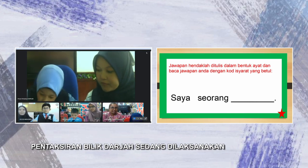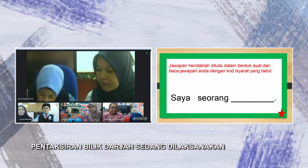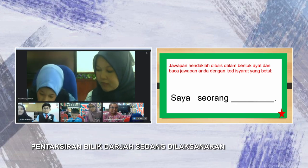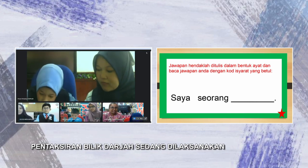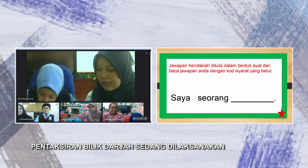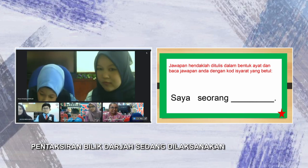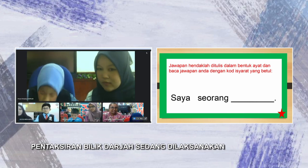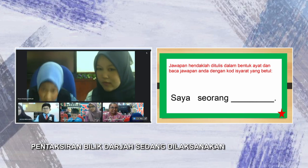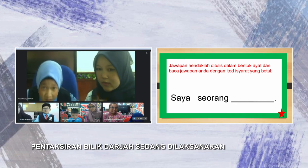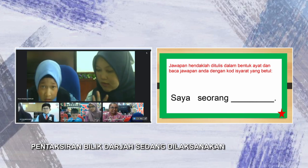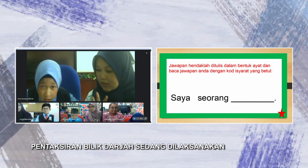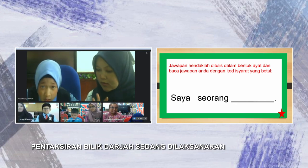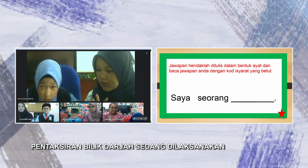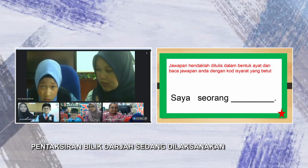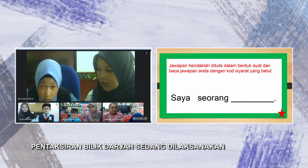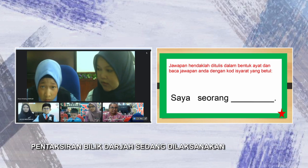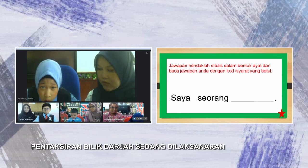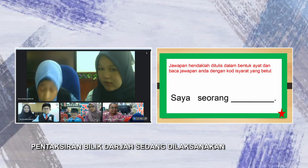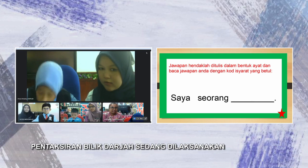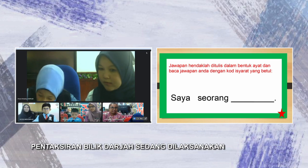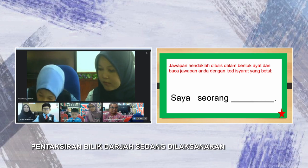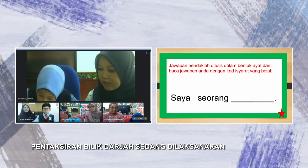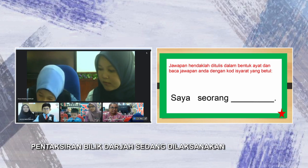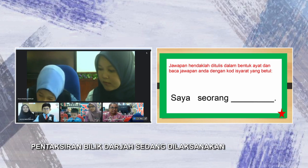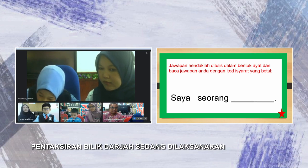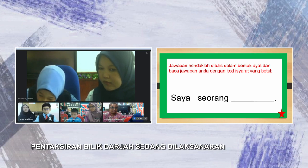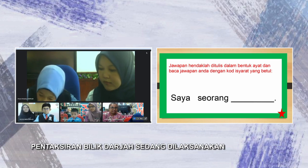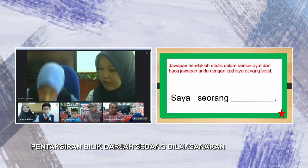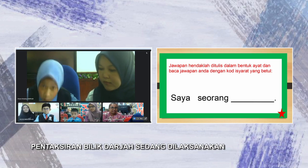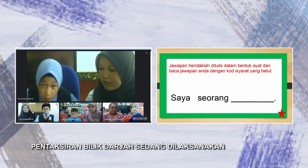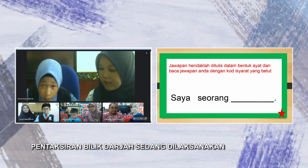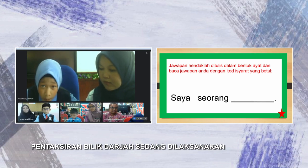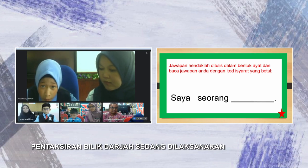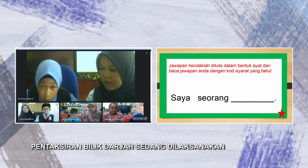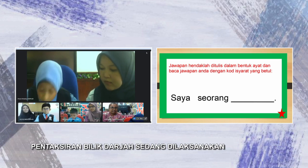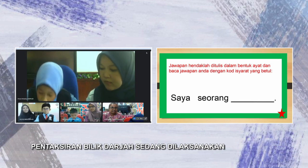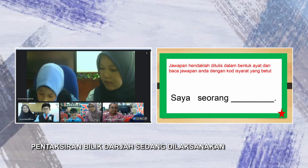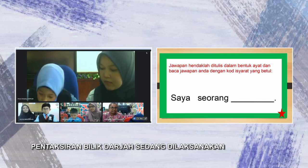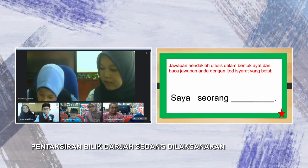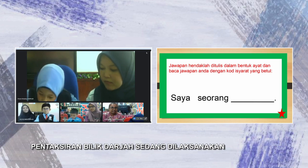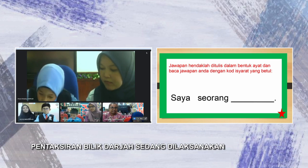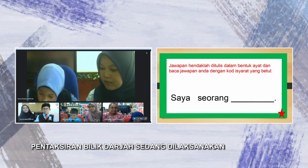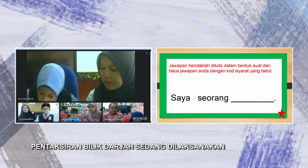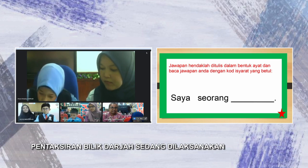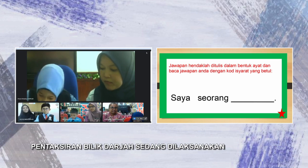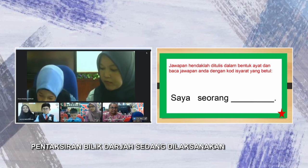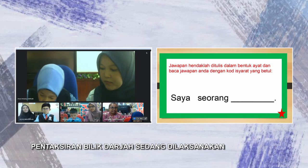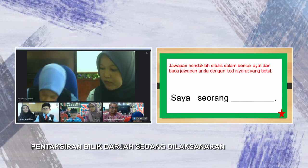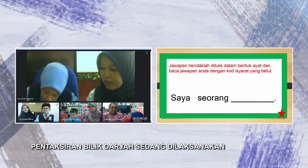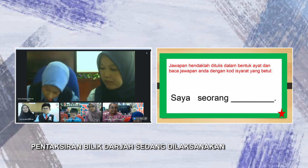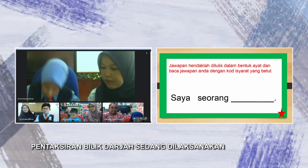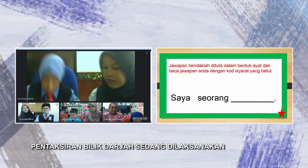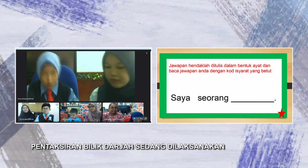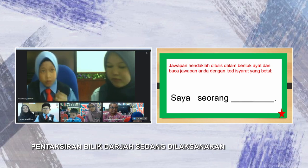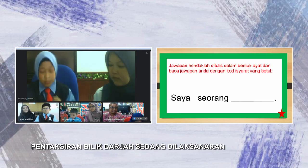Okey, Halisha dah ada jawapan. Okey. Boleh.